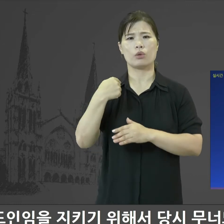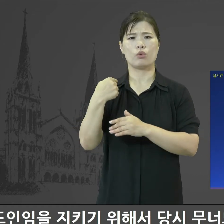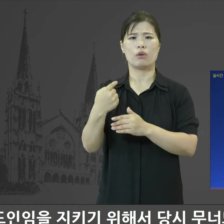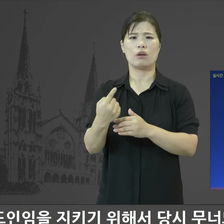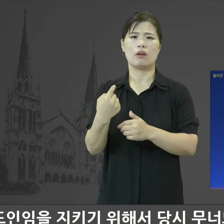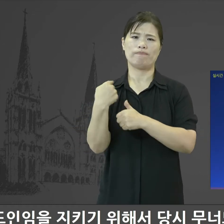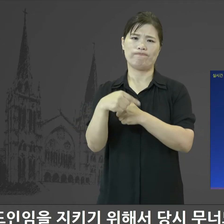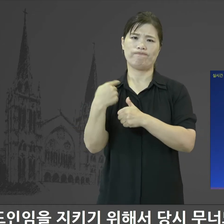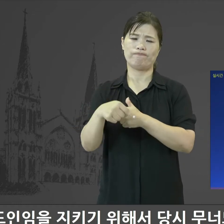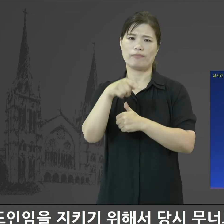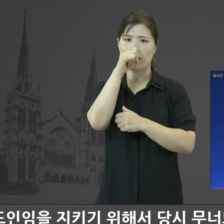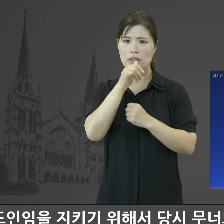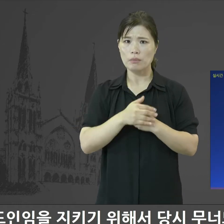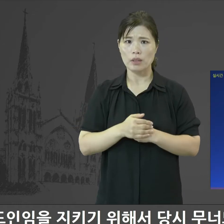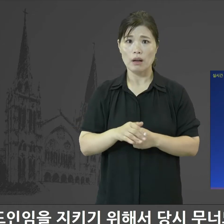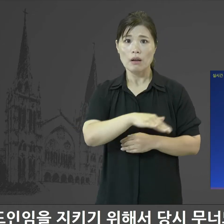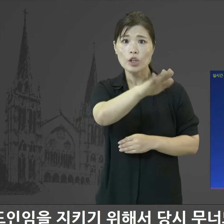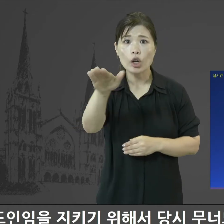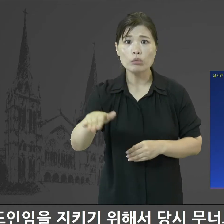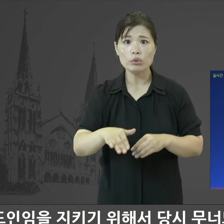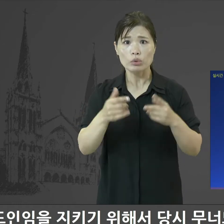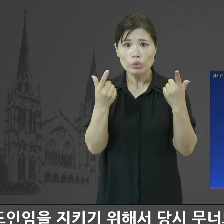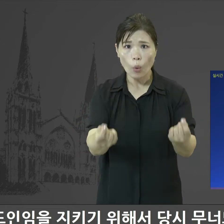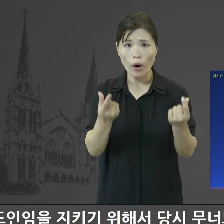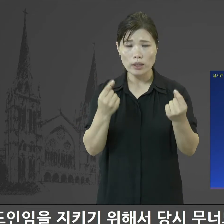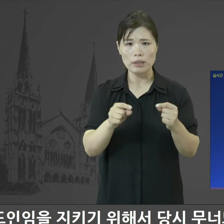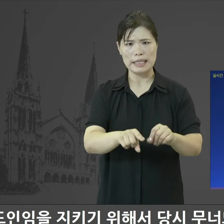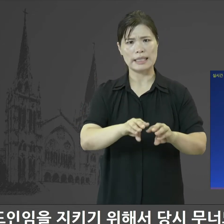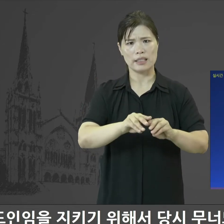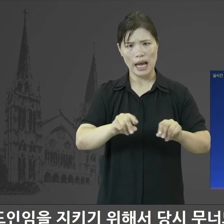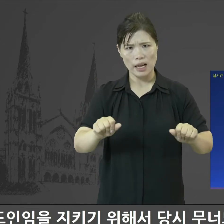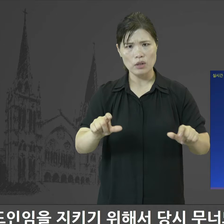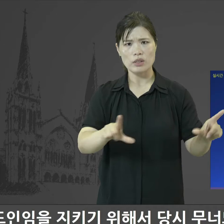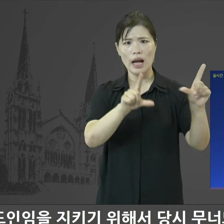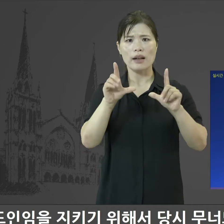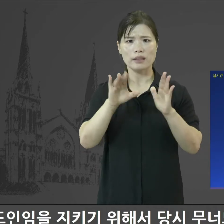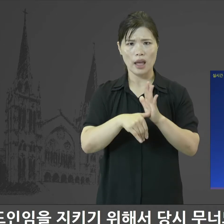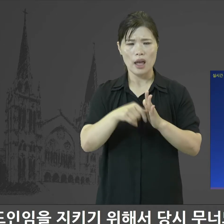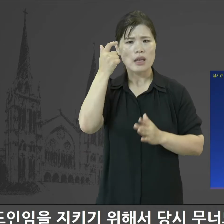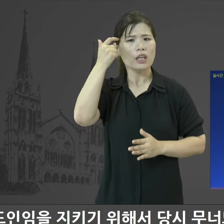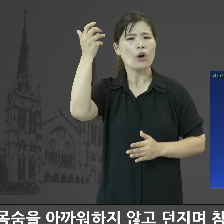있습니다. 우리도 이 땅에서 영적인 나그네로 삽니다.